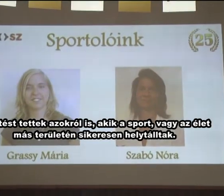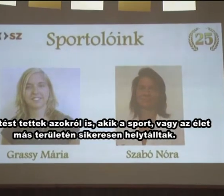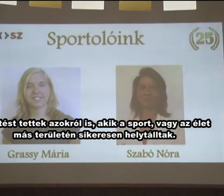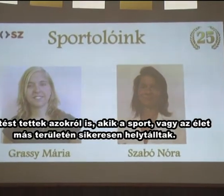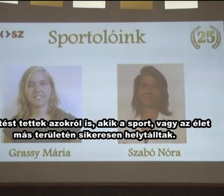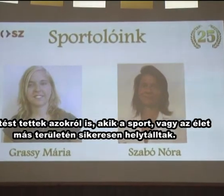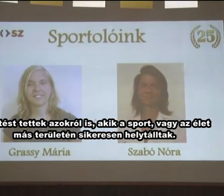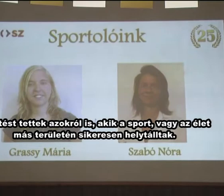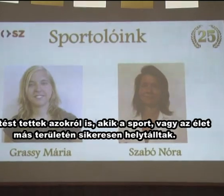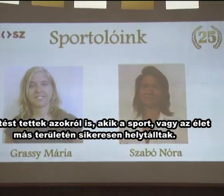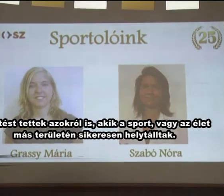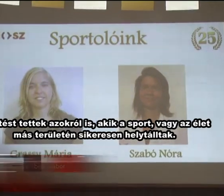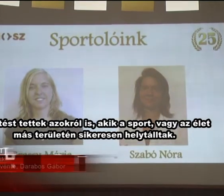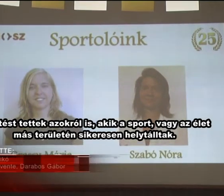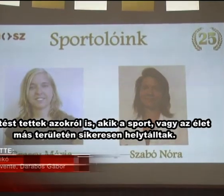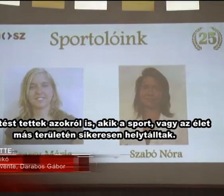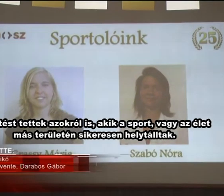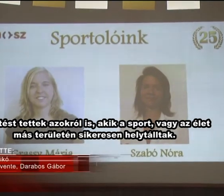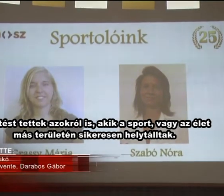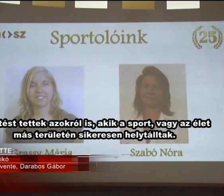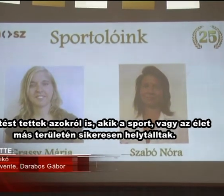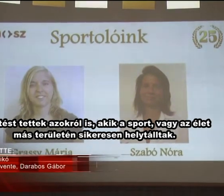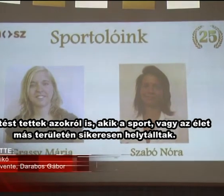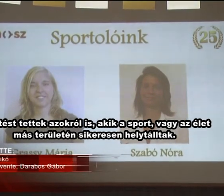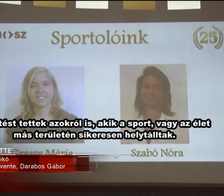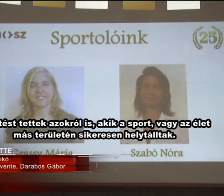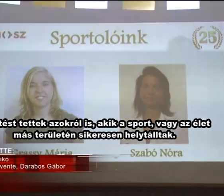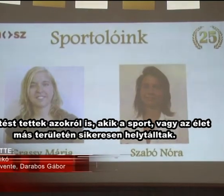is, akik a sport vagy az élet más területén sikeresen helytáltak.